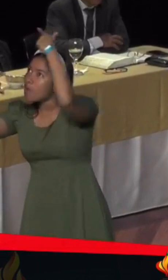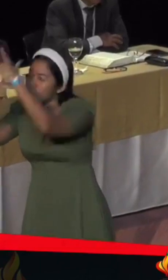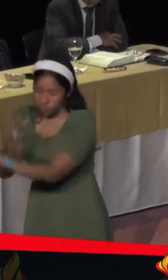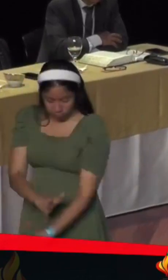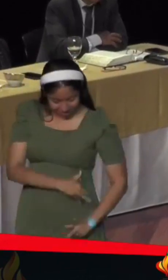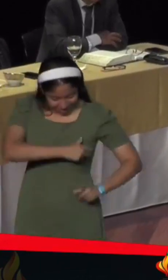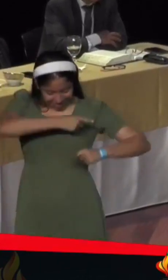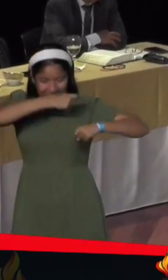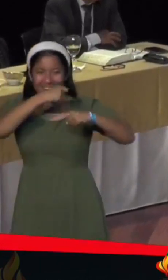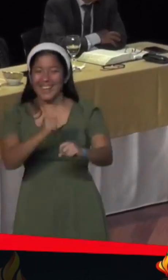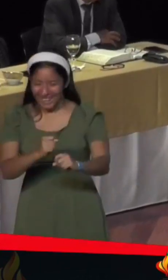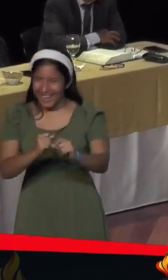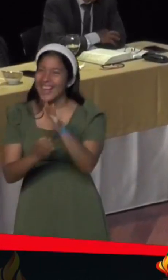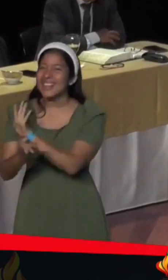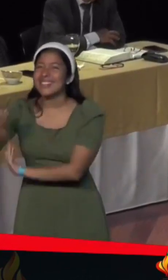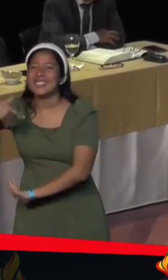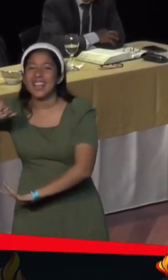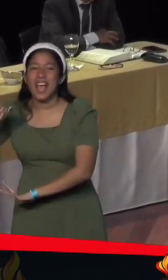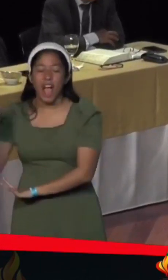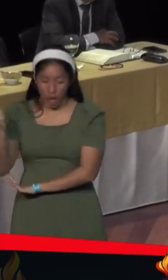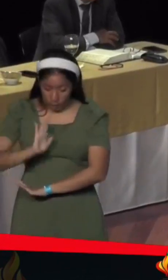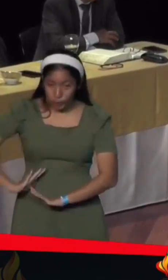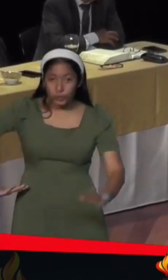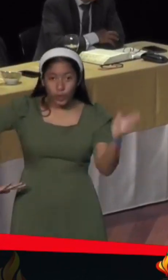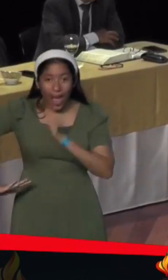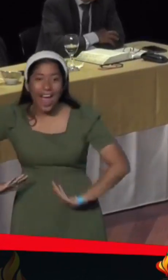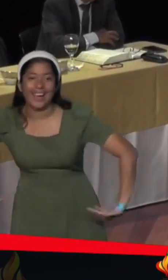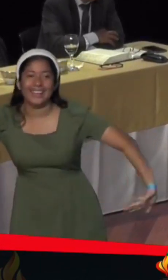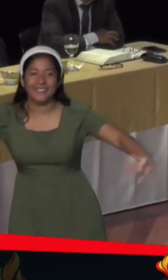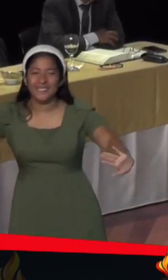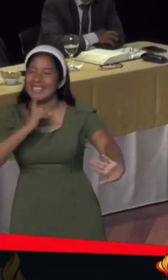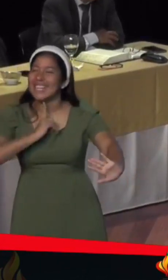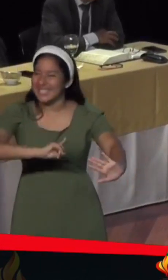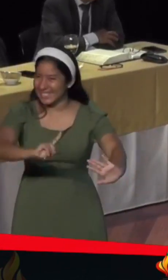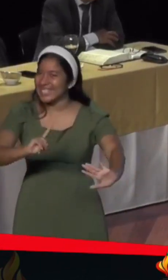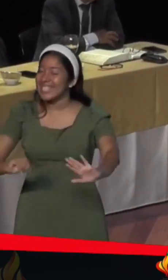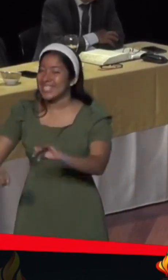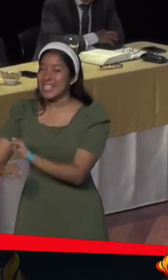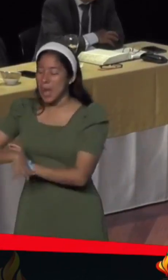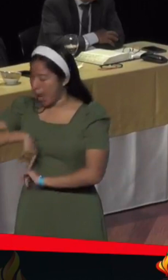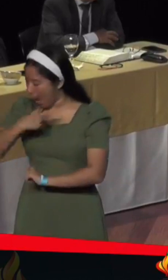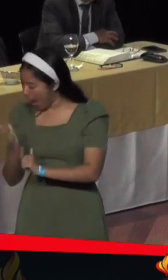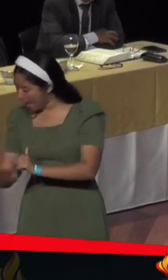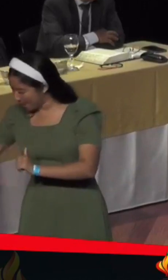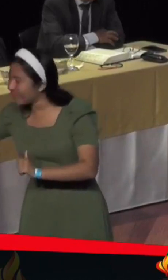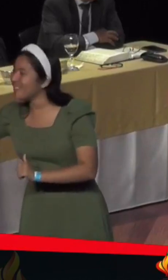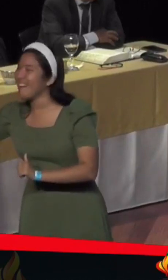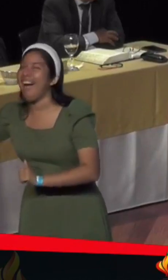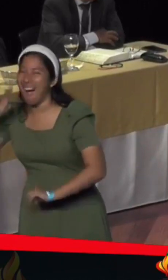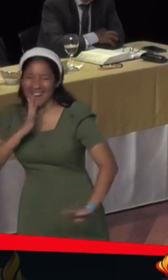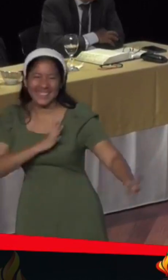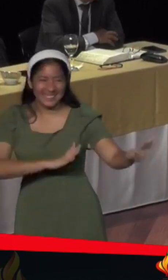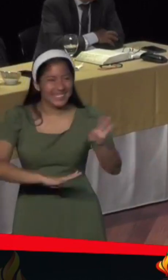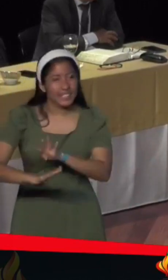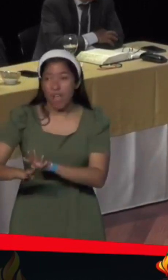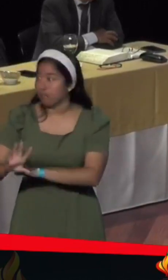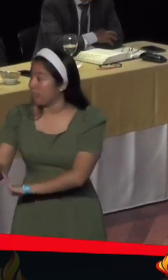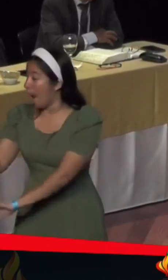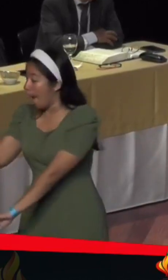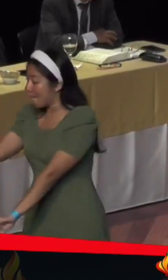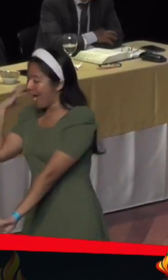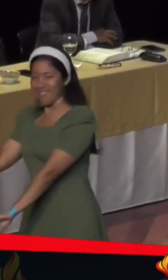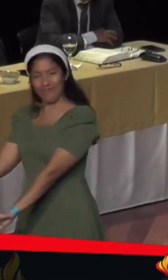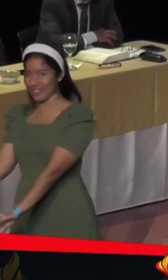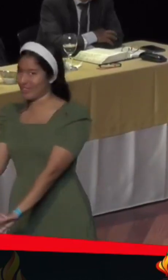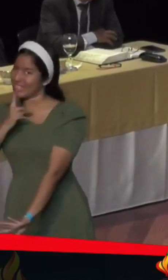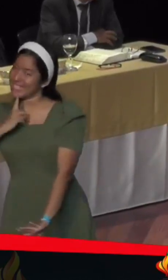se ha encubierto en este congreso para decirle a un Moisés: mira, el pasado no determina dónde te